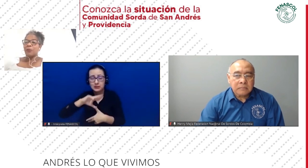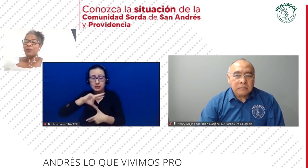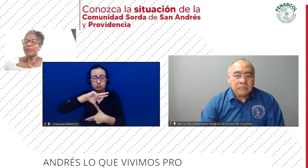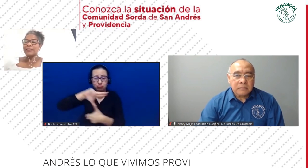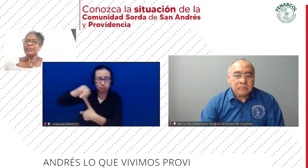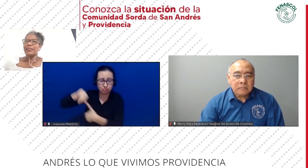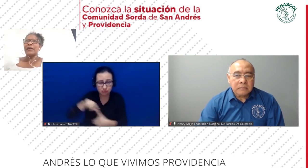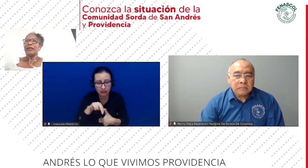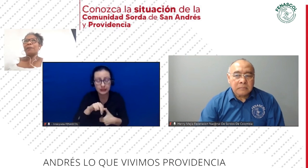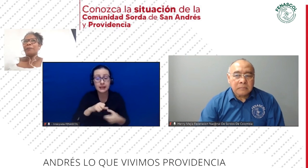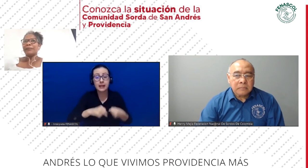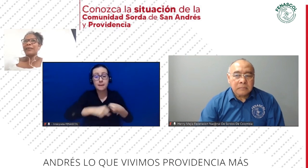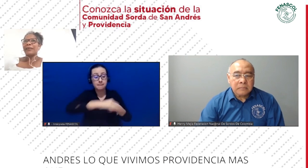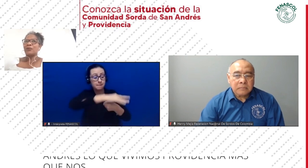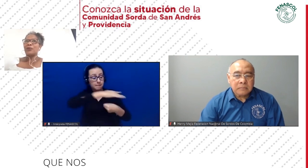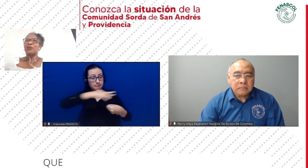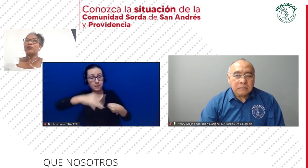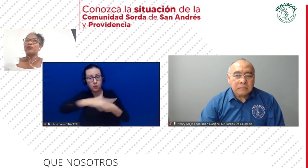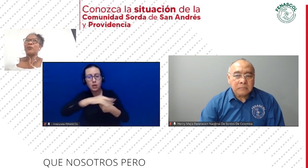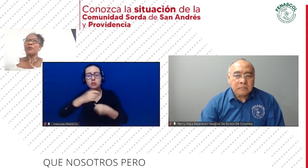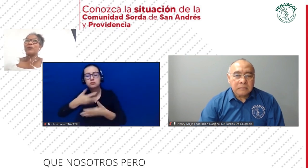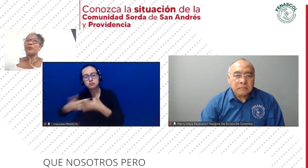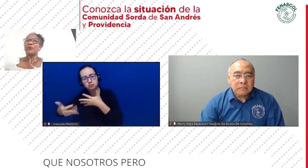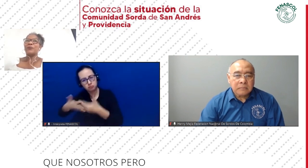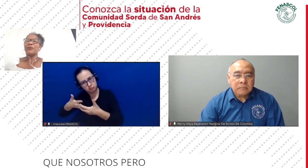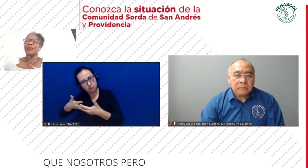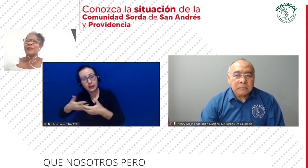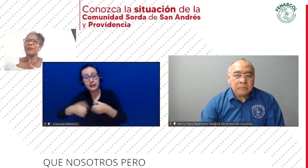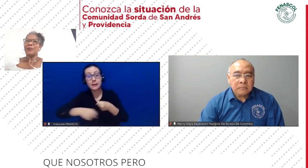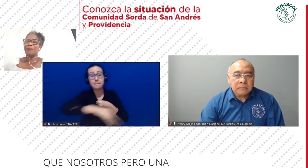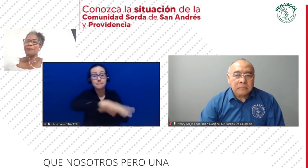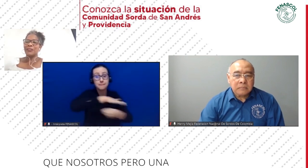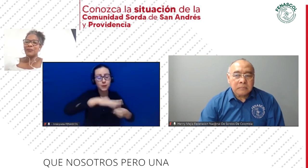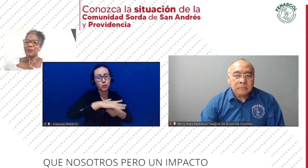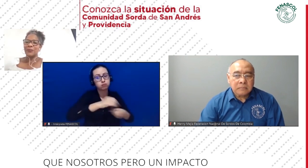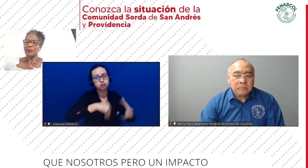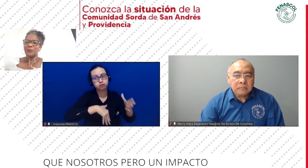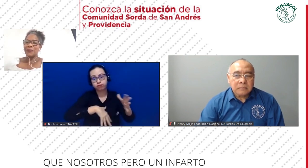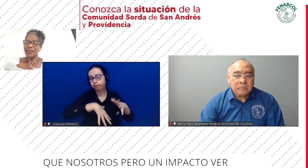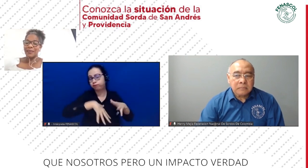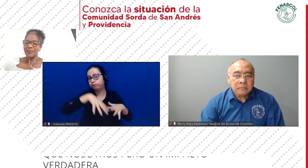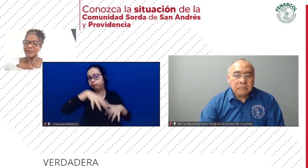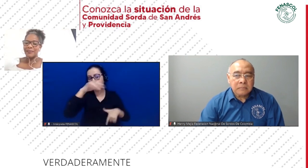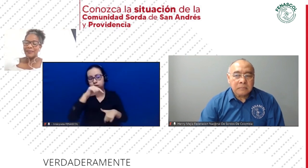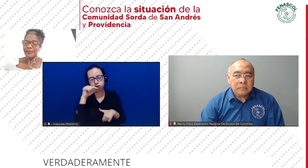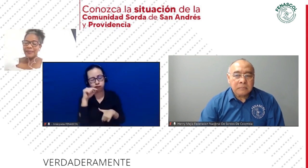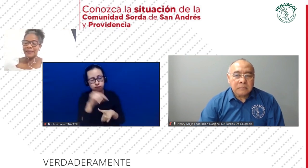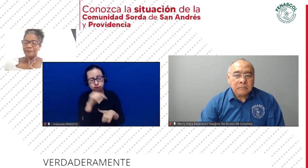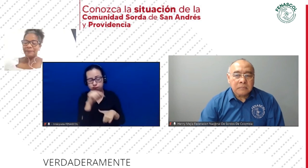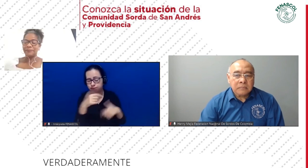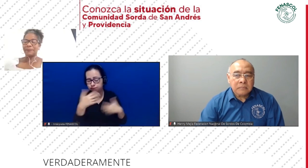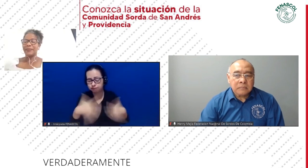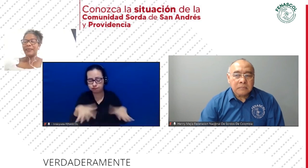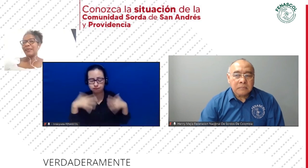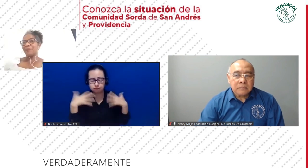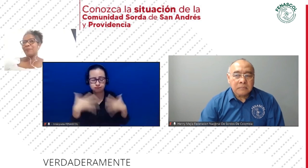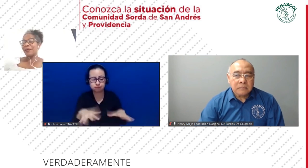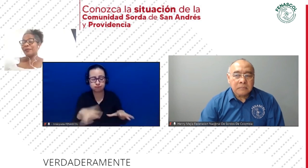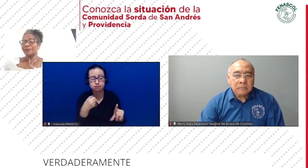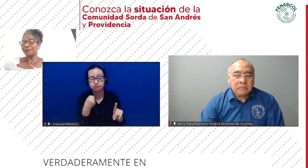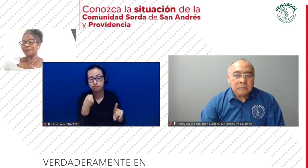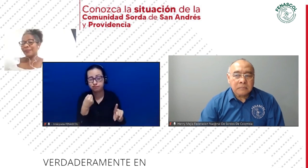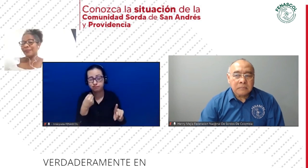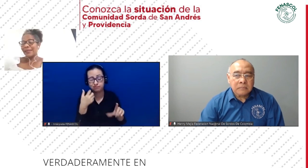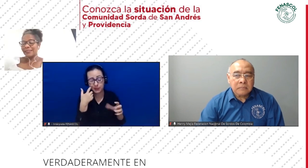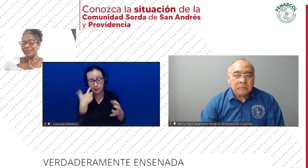providencia más que nosotros pero fue un impacto verdaderamente y no